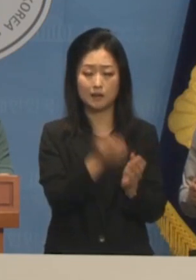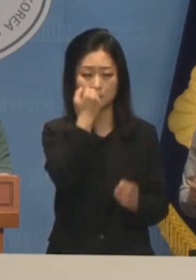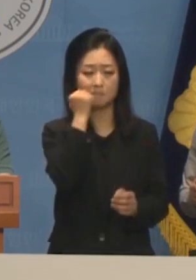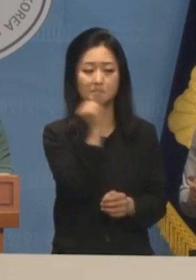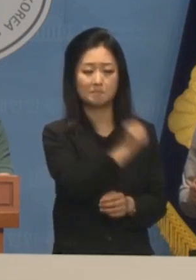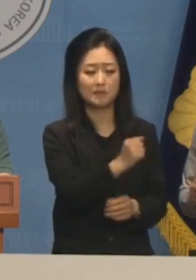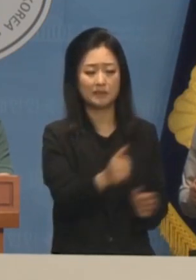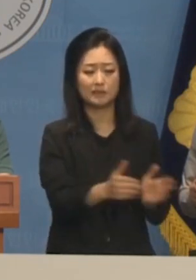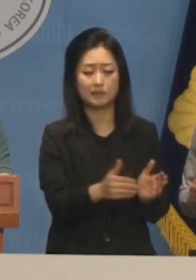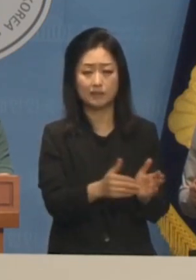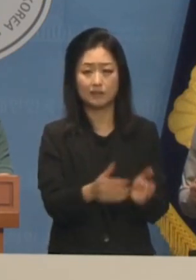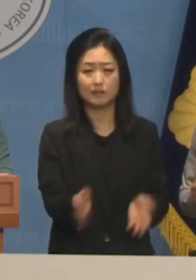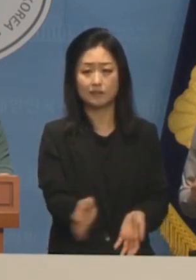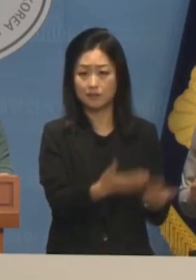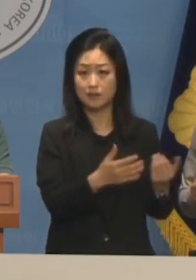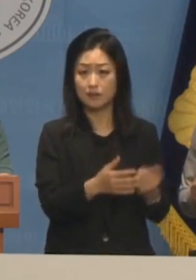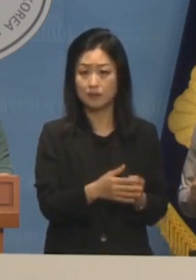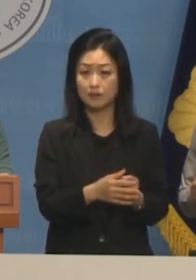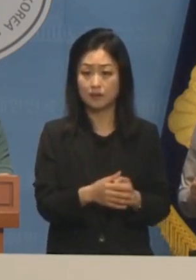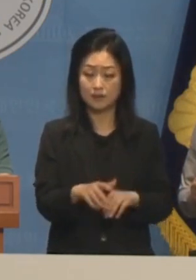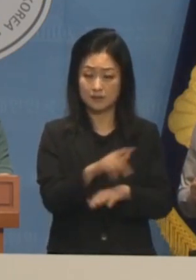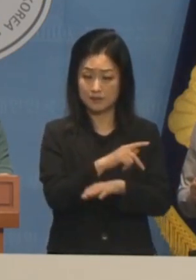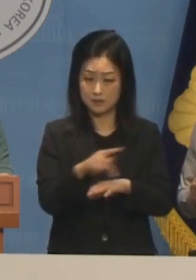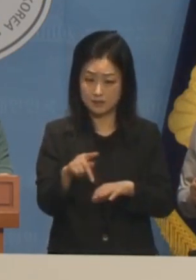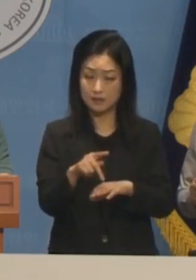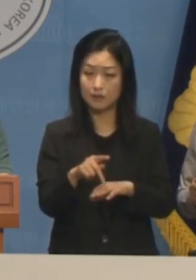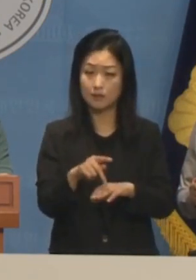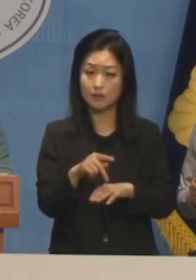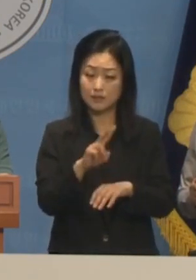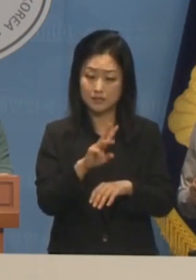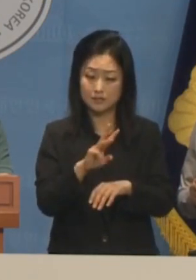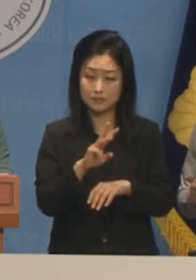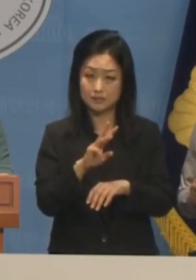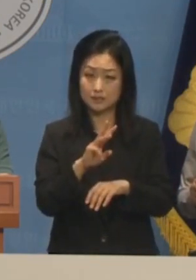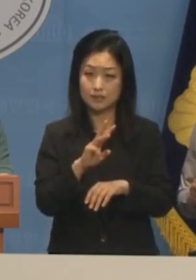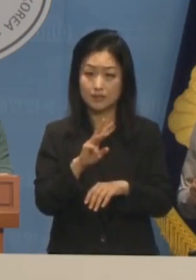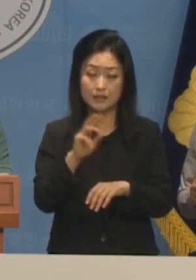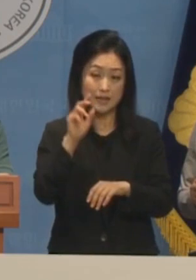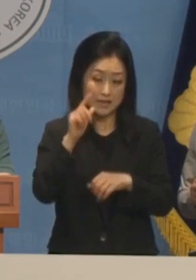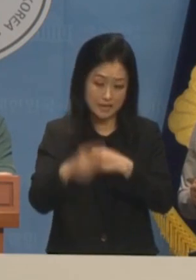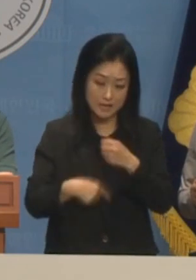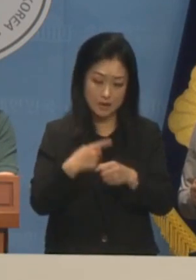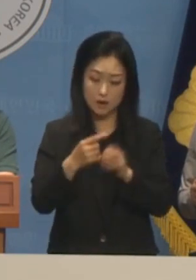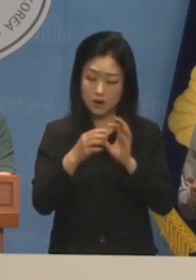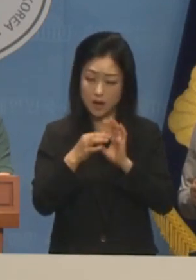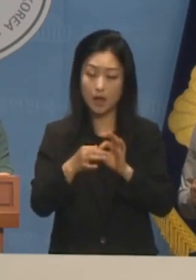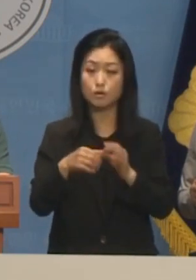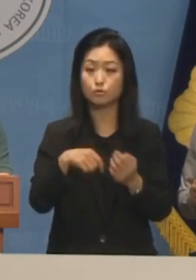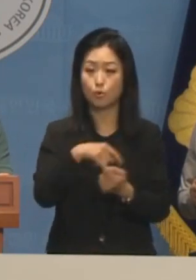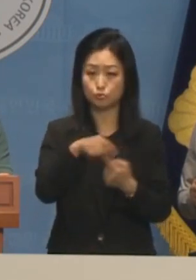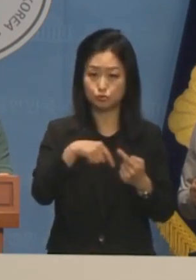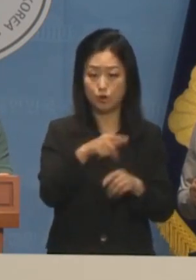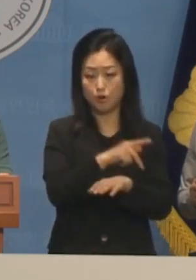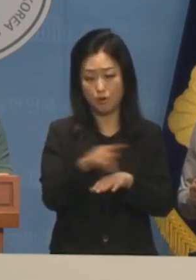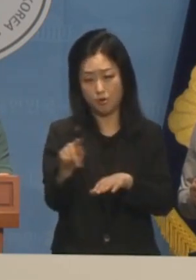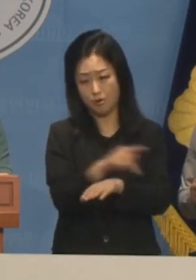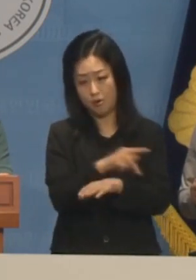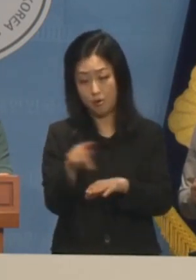있습니다. 철도 업무의 특성상 365 24시간 운영을 하는 공공기관이기에 관공서